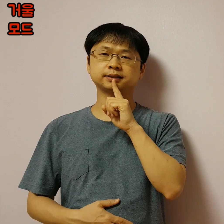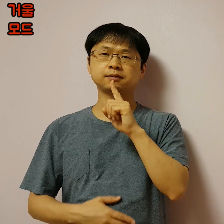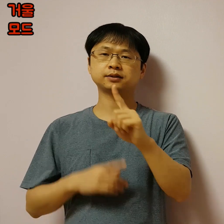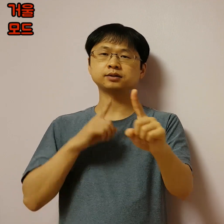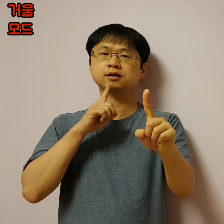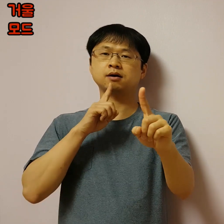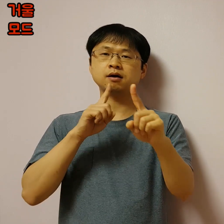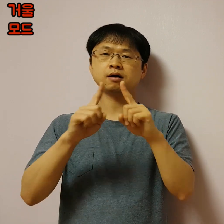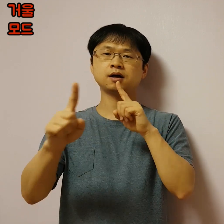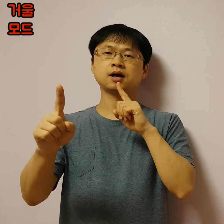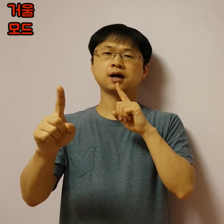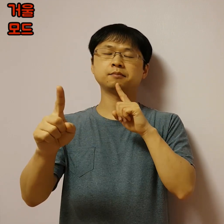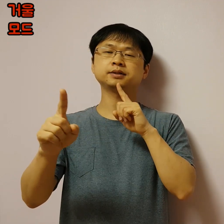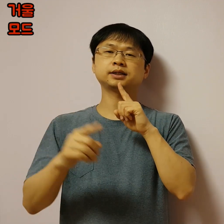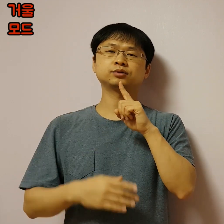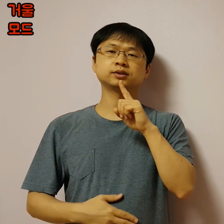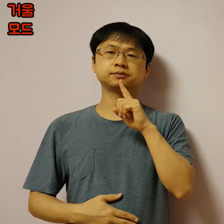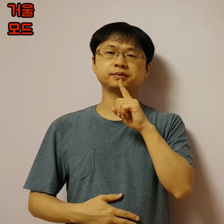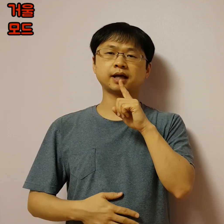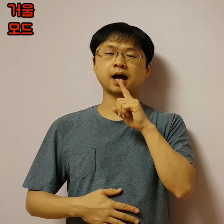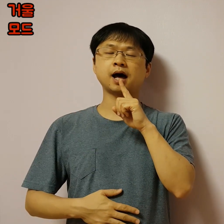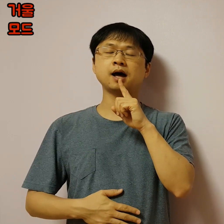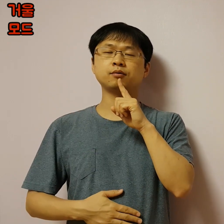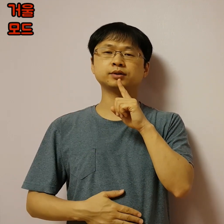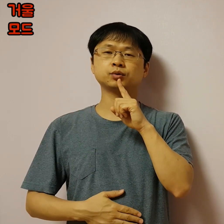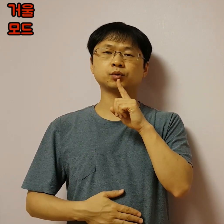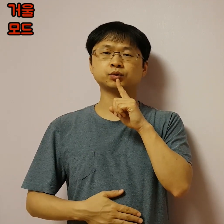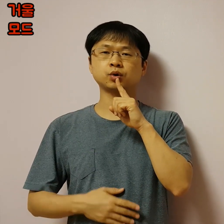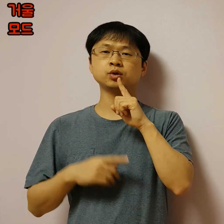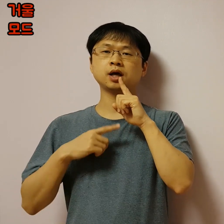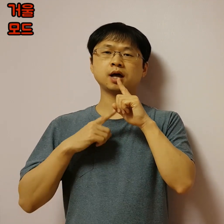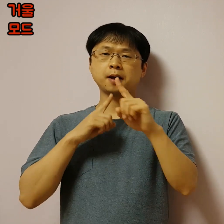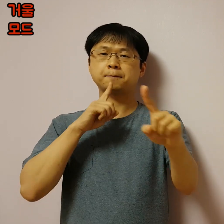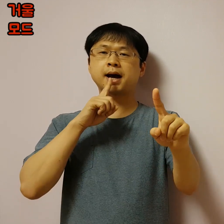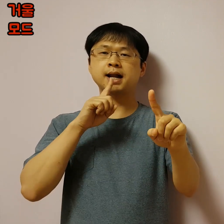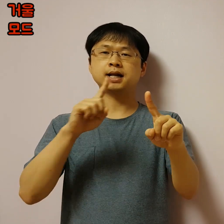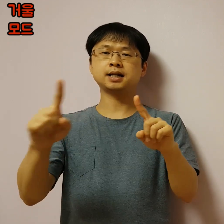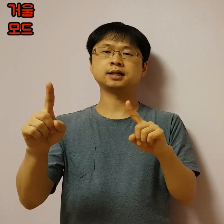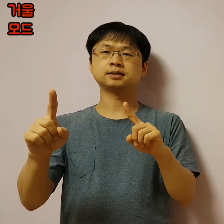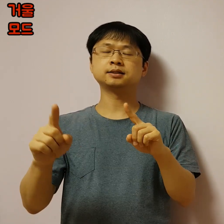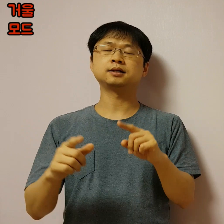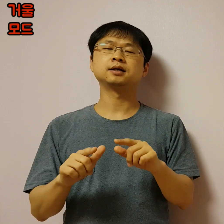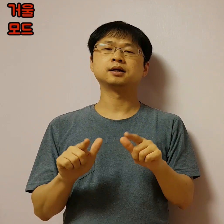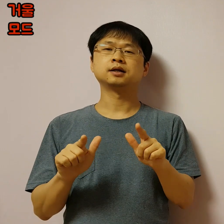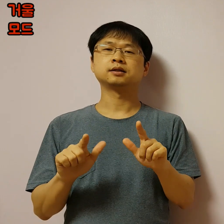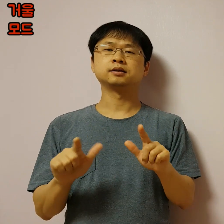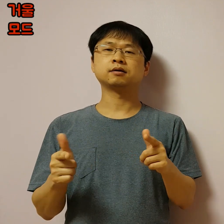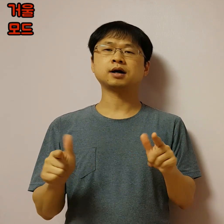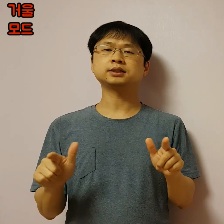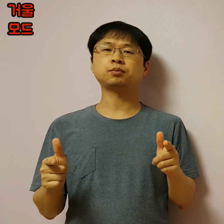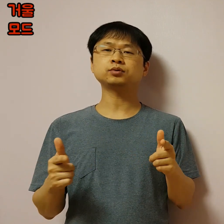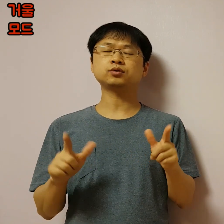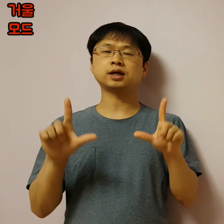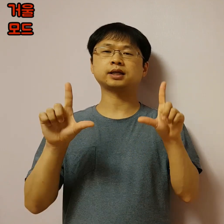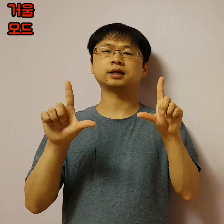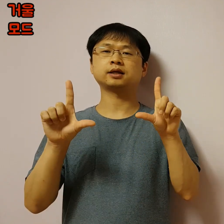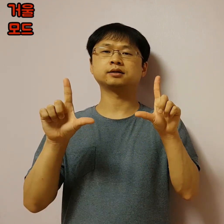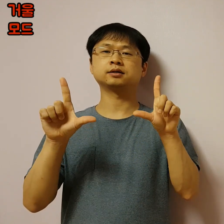박자 맞춰서 한 번씩 해주었습니다. 왼손, 오른손. 말들. 여러 가지 복수를 나타낼